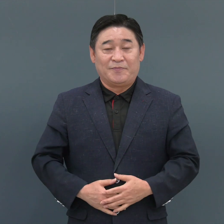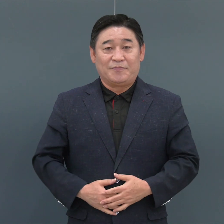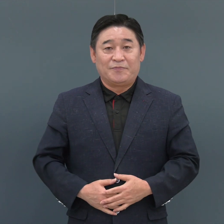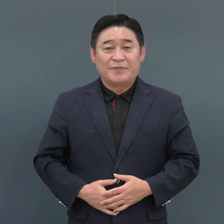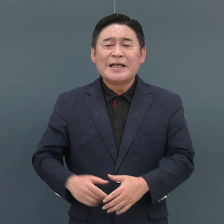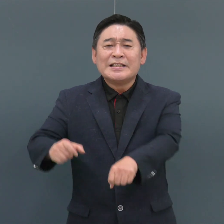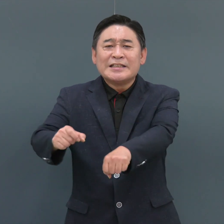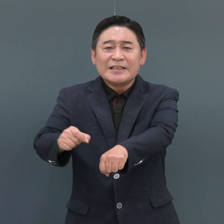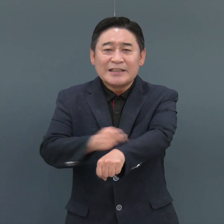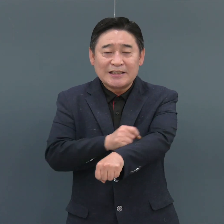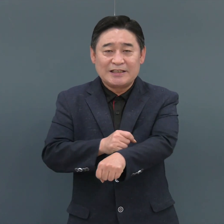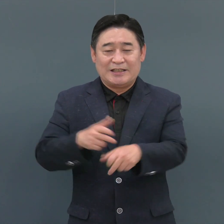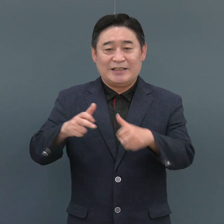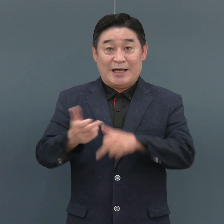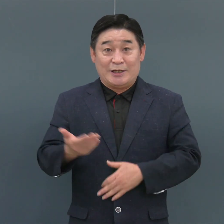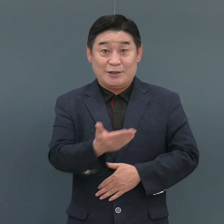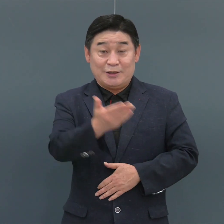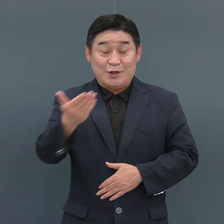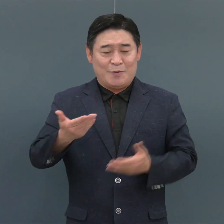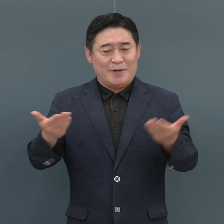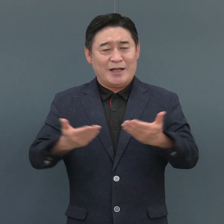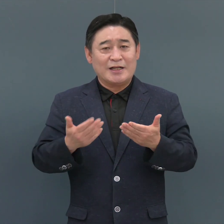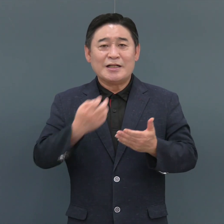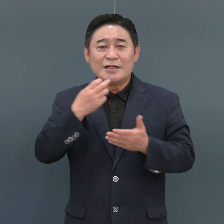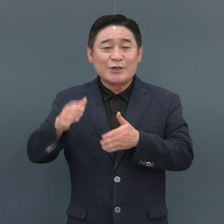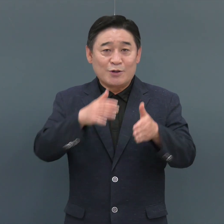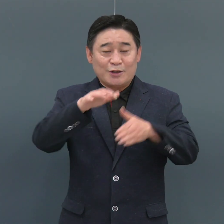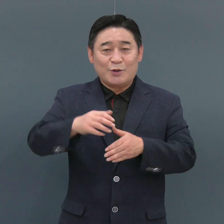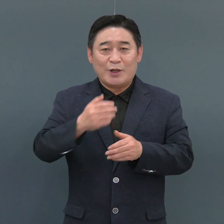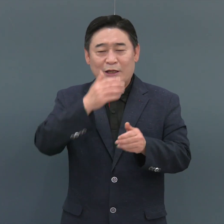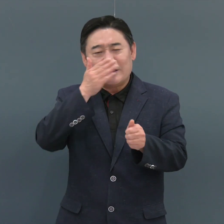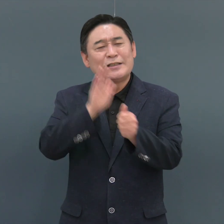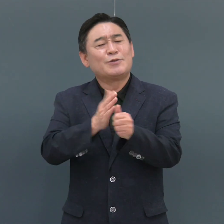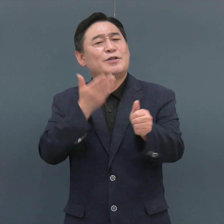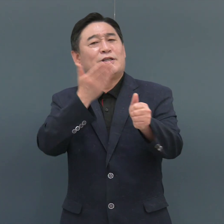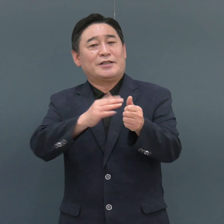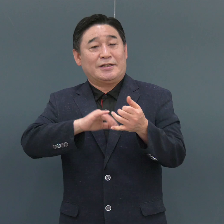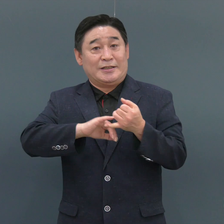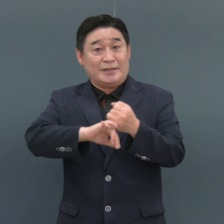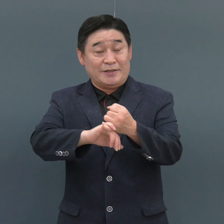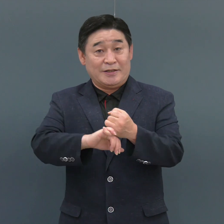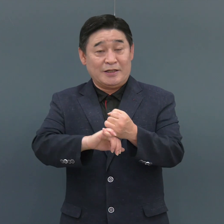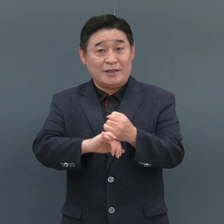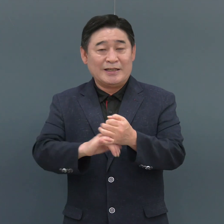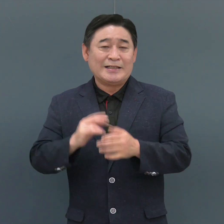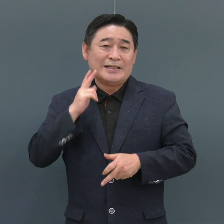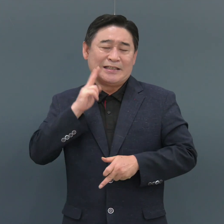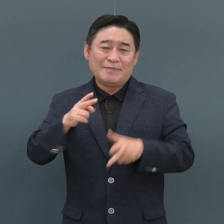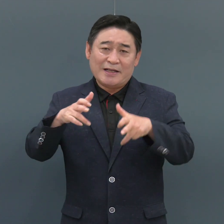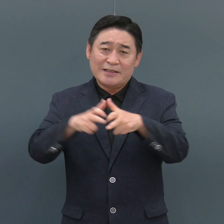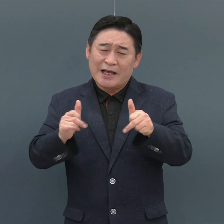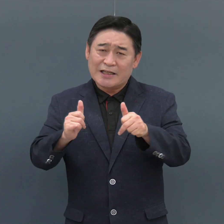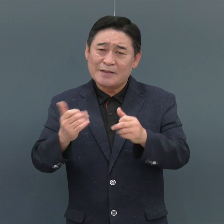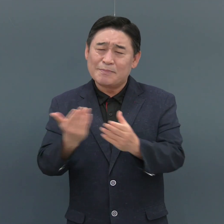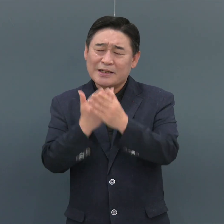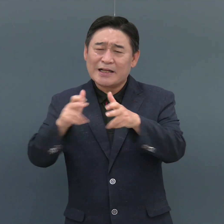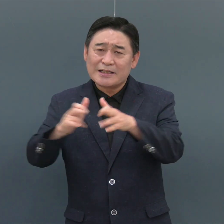특히 장애인 여러분께서 일하실 경기 찬스를 늘리겠습니다. 중증 장애인과 발달 장애인 맞춤형 공공